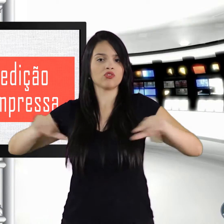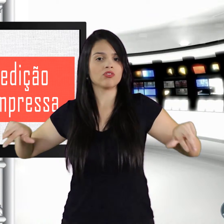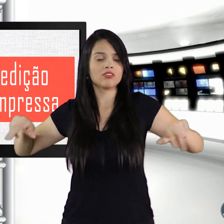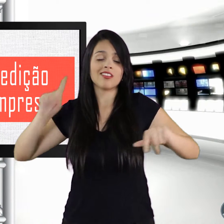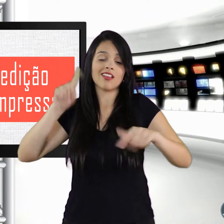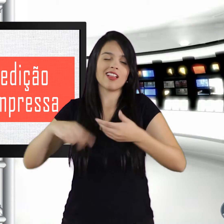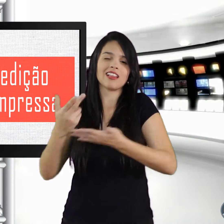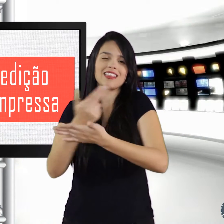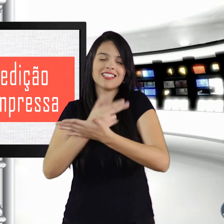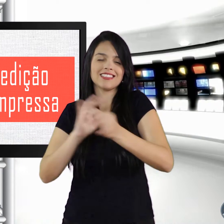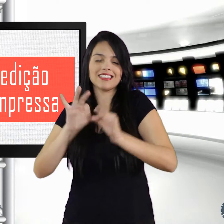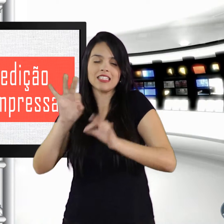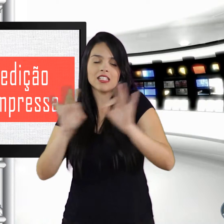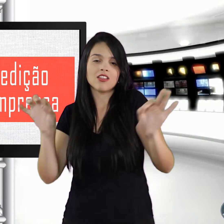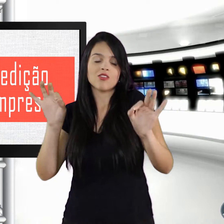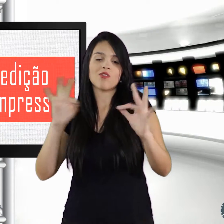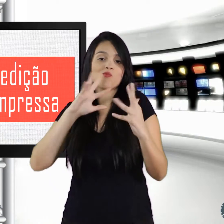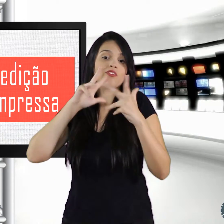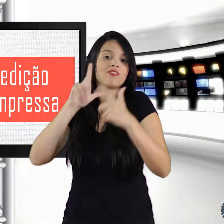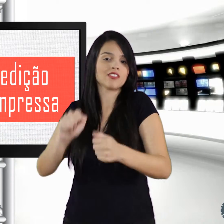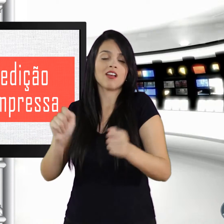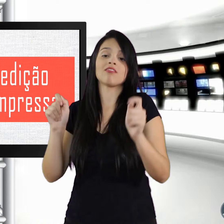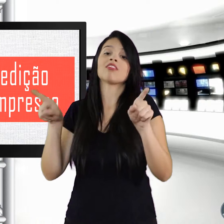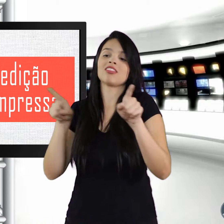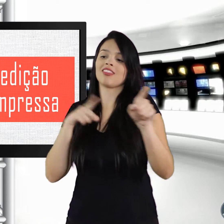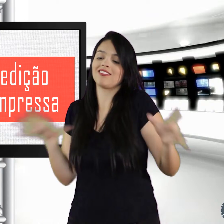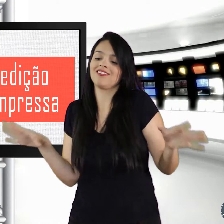universal, portanto, que estabelece os requisitos de acessibilidade.